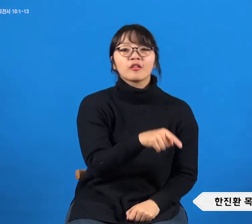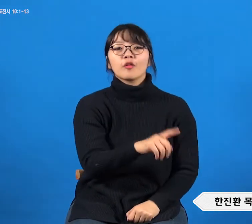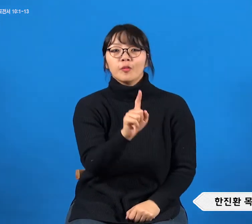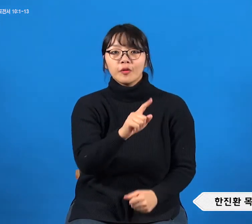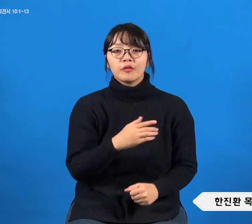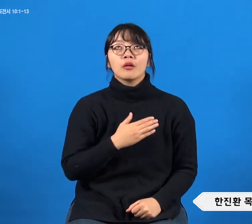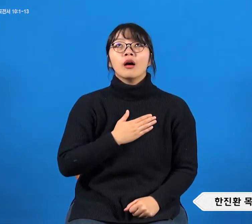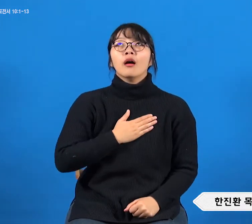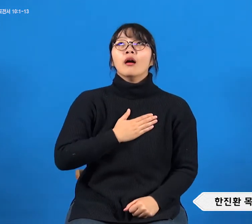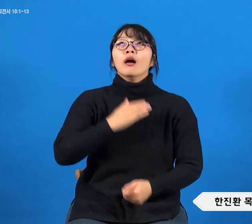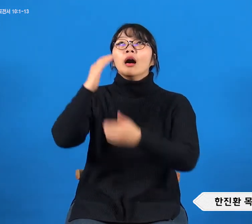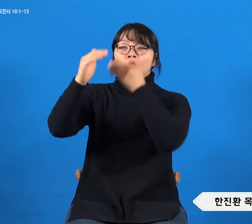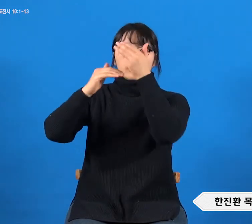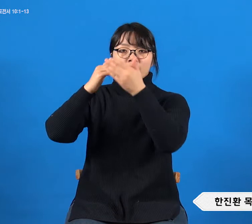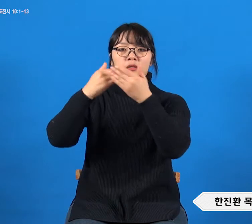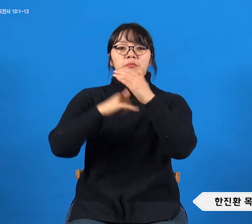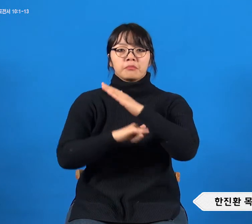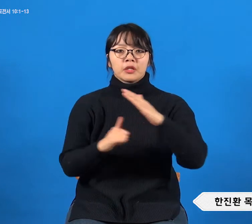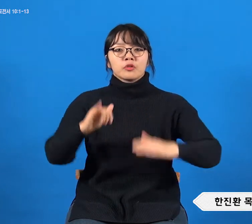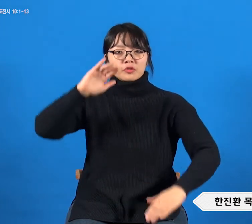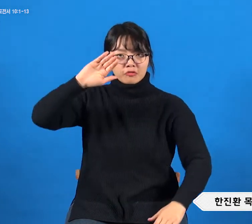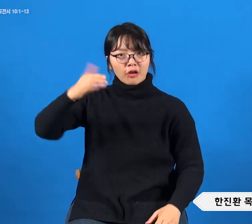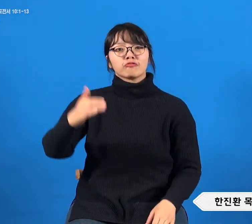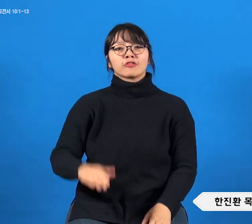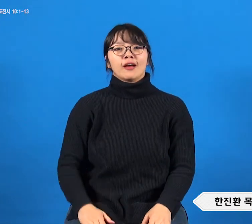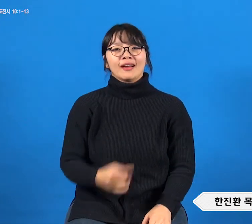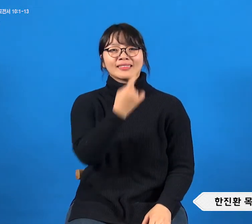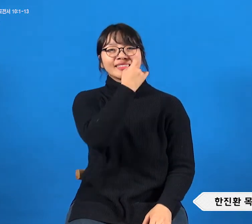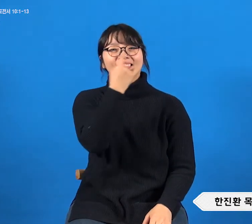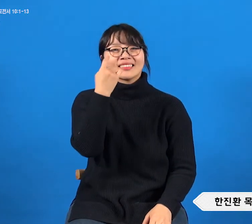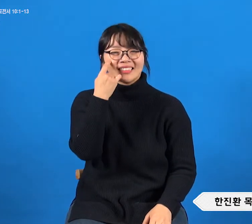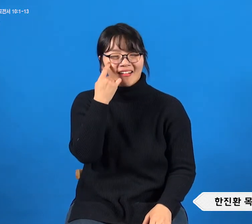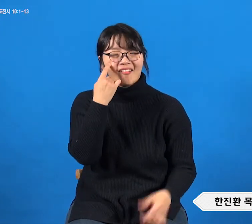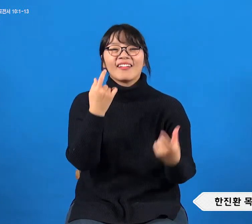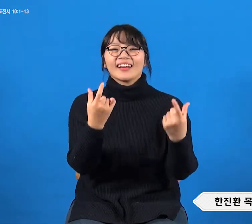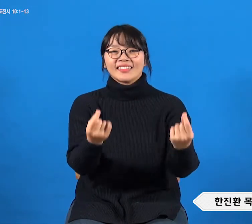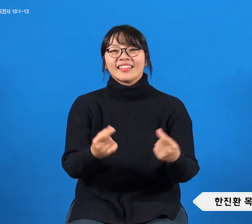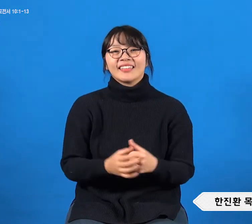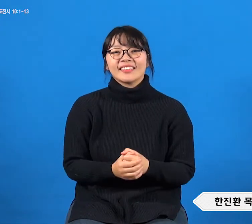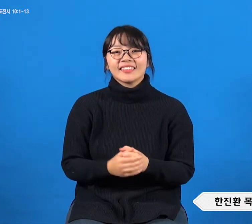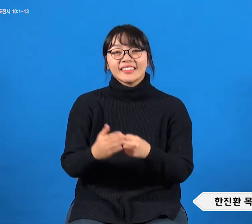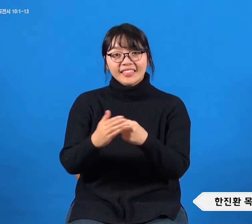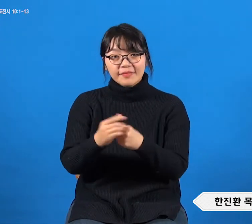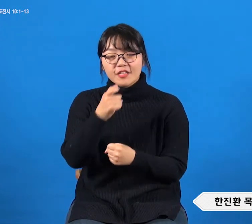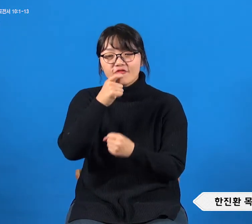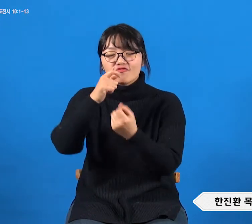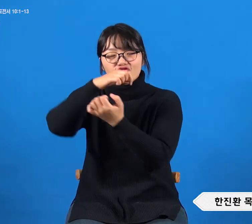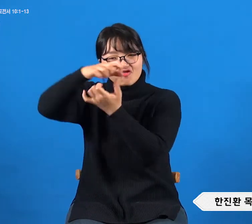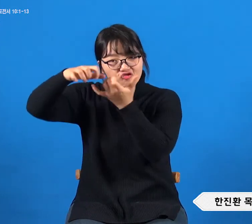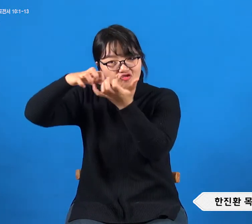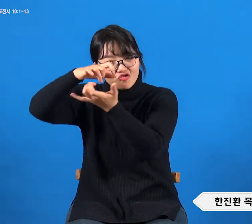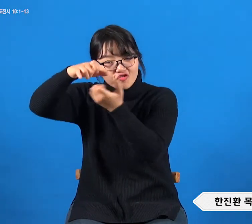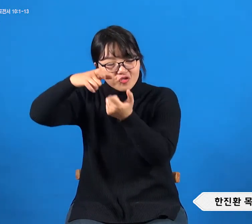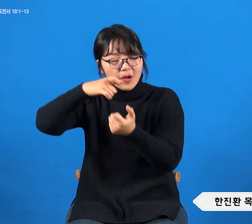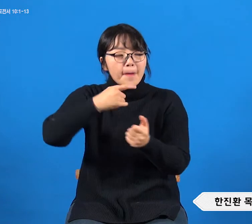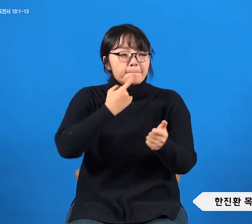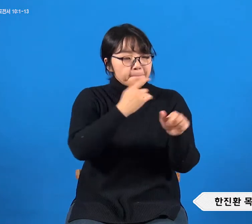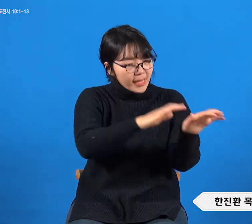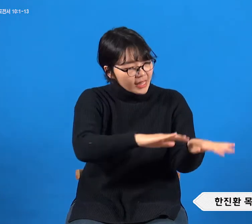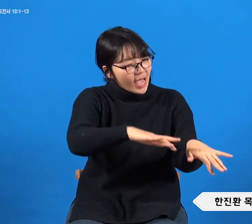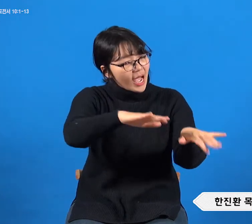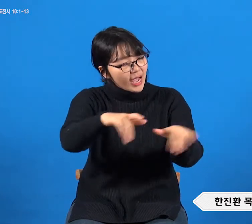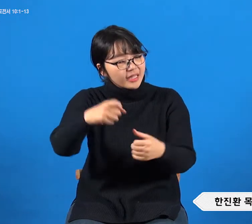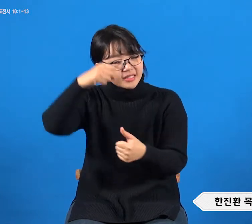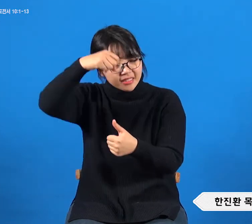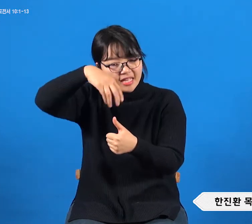그들이 하나님의 백성 되었다는 분명한 증거였습니다. 그래서 구름과 바다에서 세례를 받고